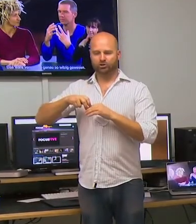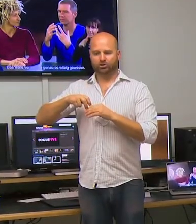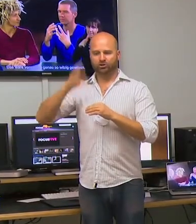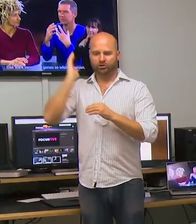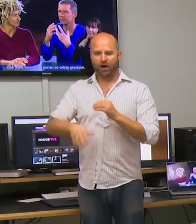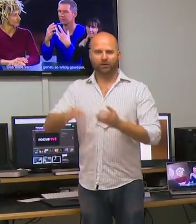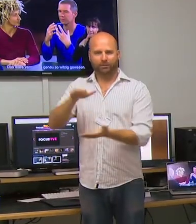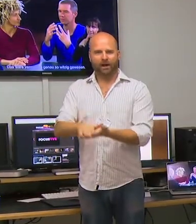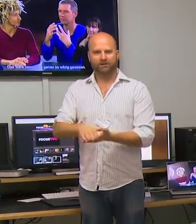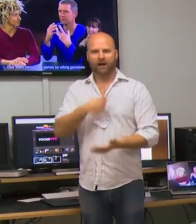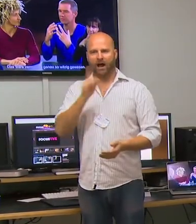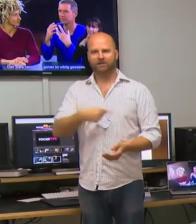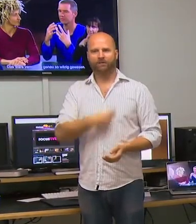Skifahren und